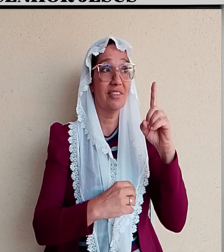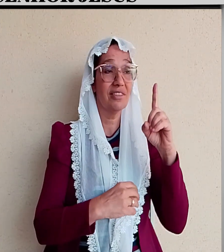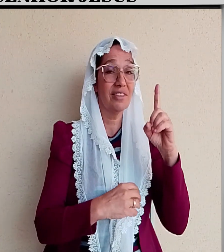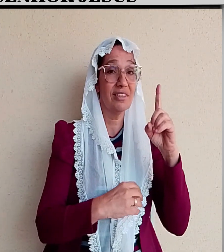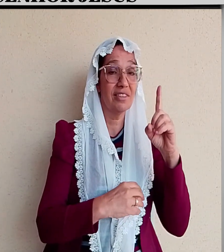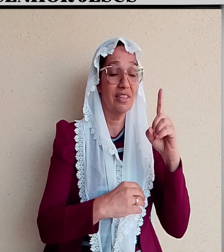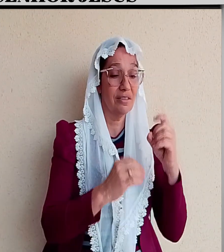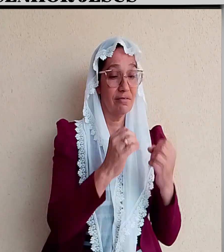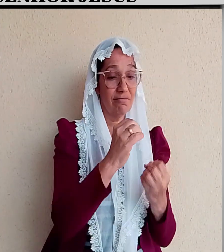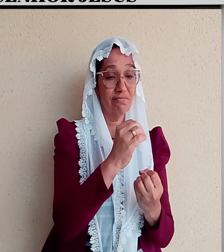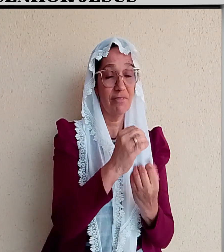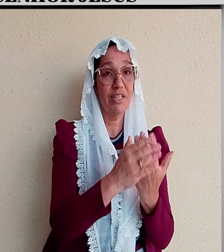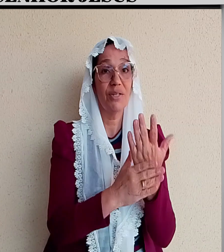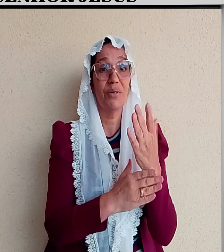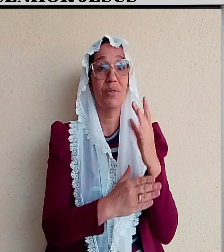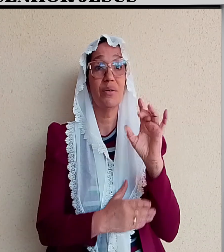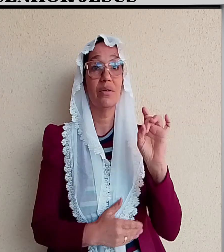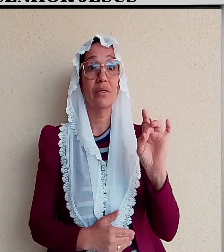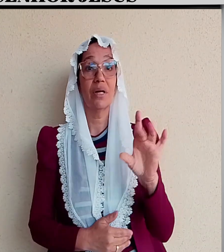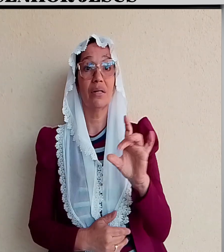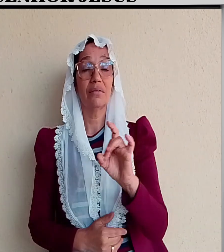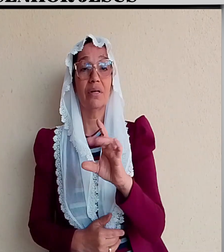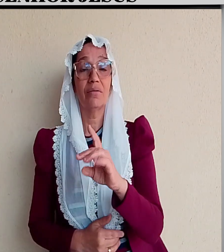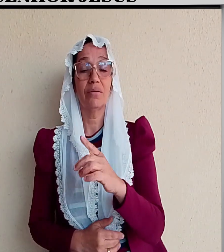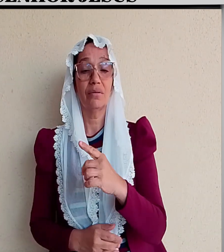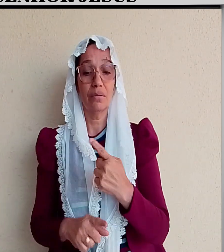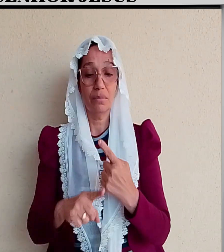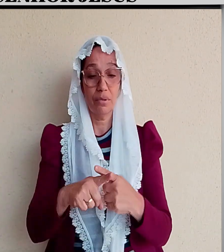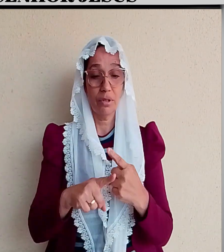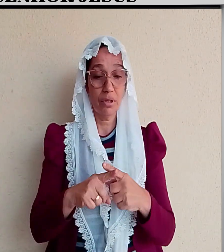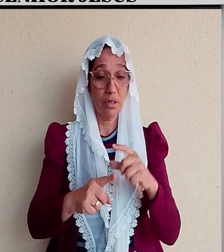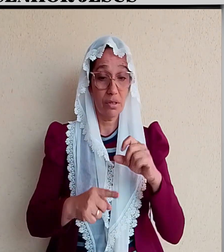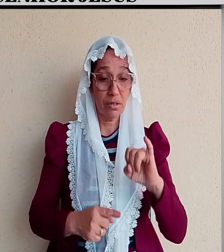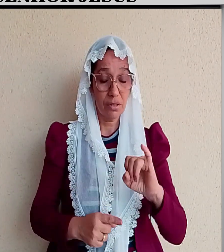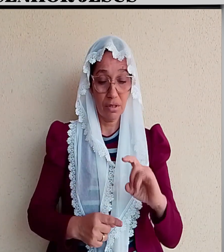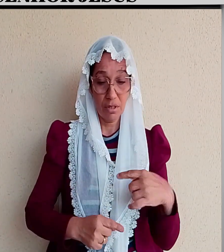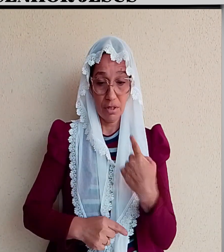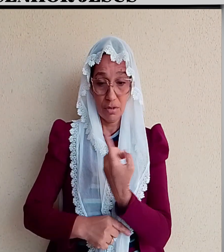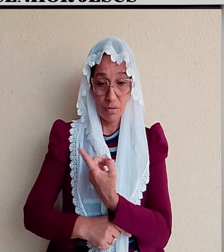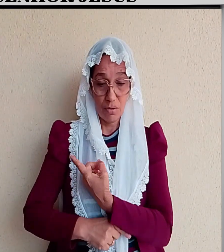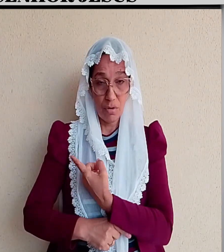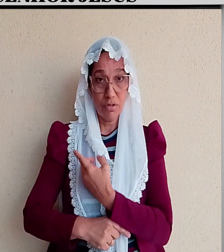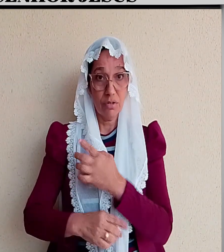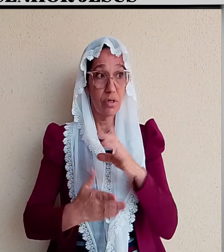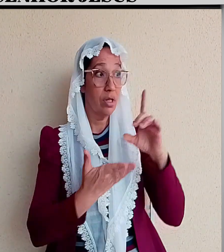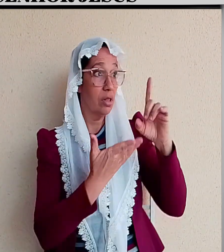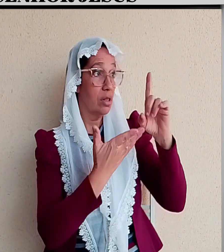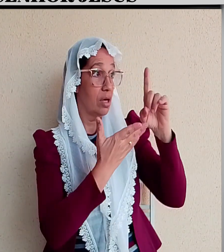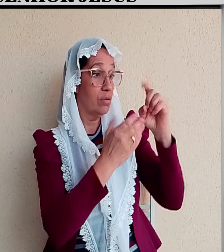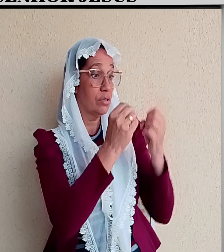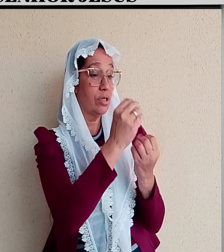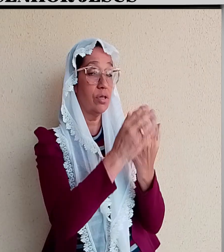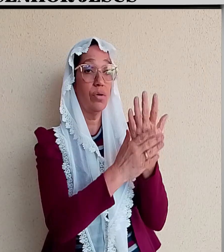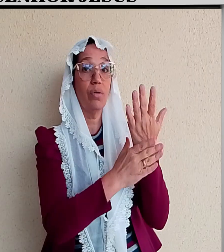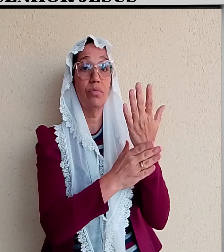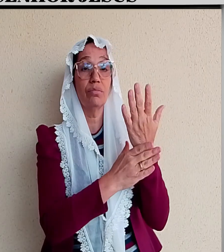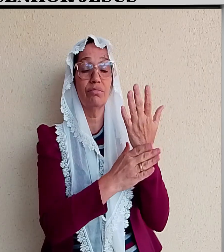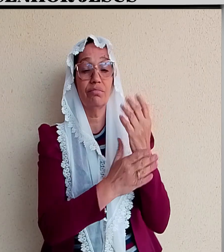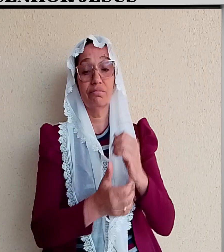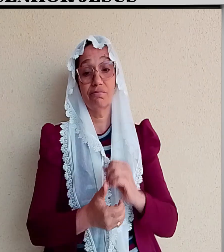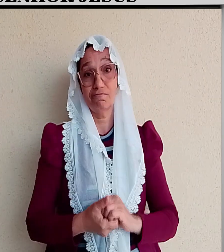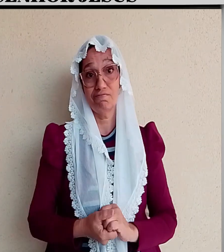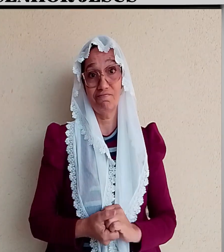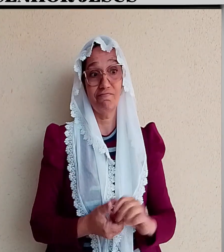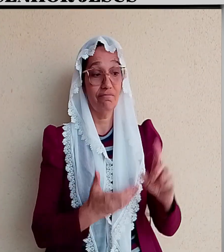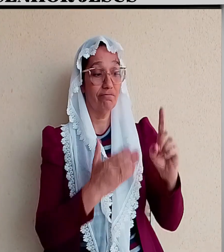nascido de Deus não comete pecado. Ele é de Deus do começo ao fim. E é por isso que nós lemos aqui: aquele